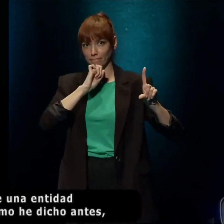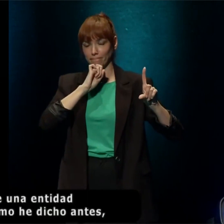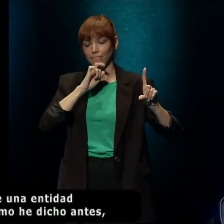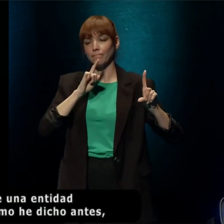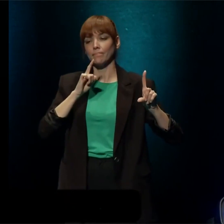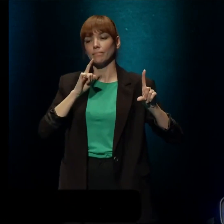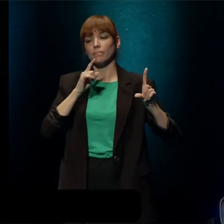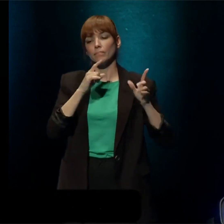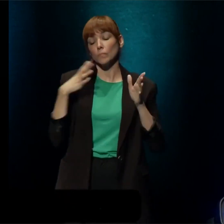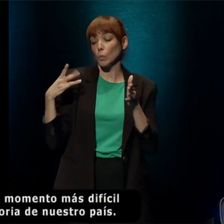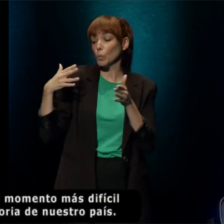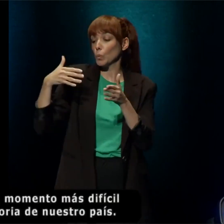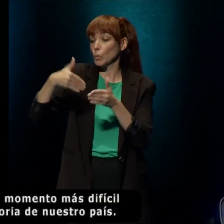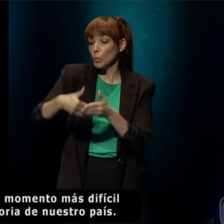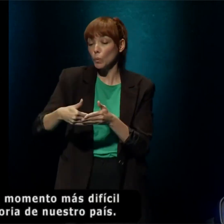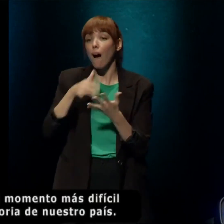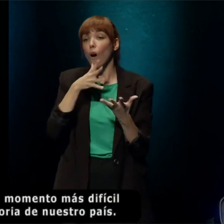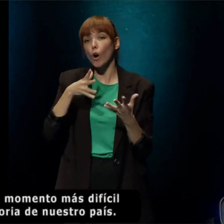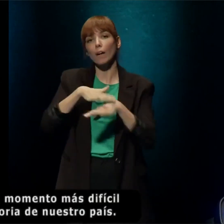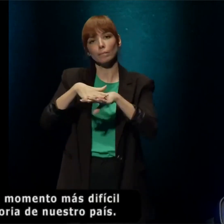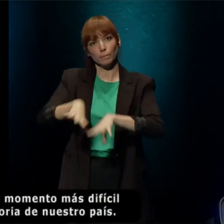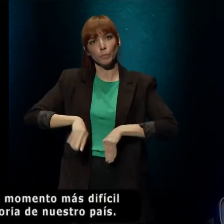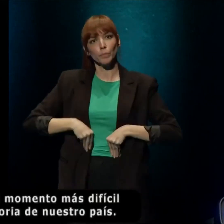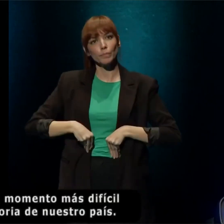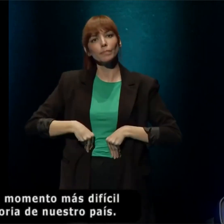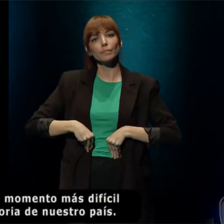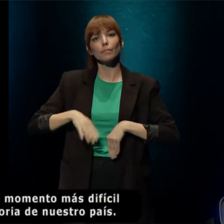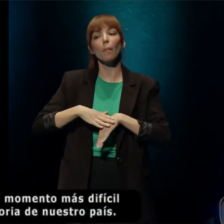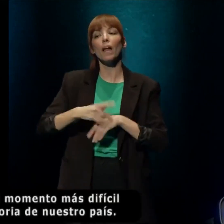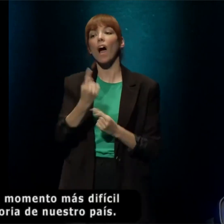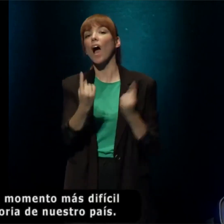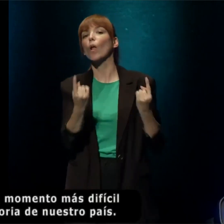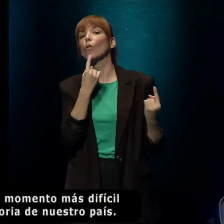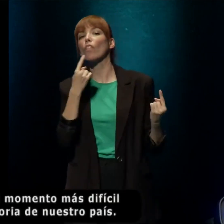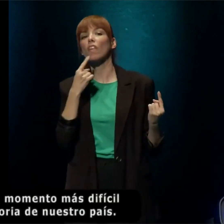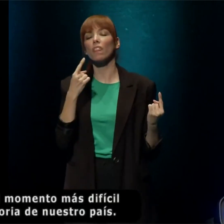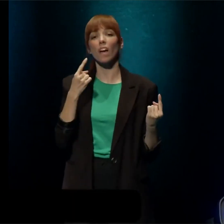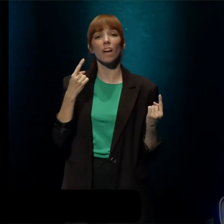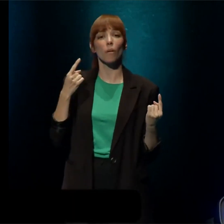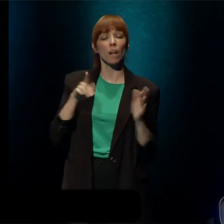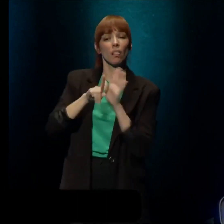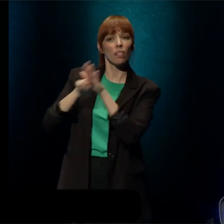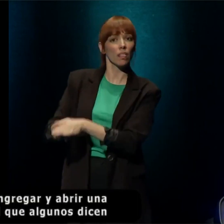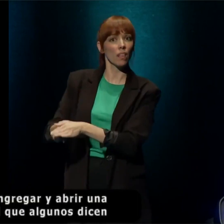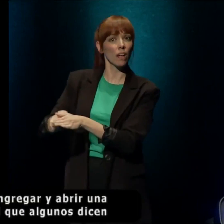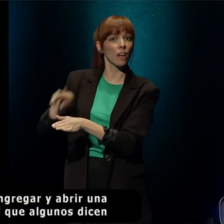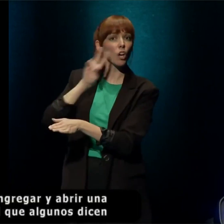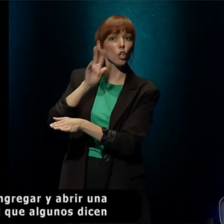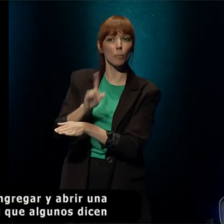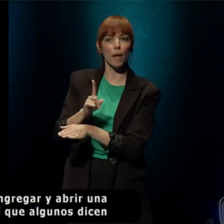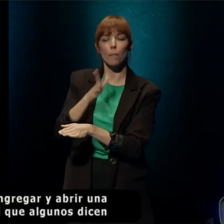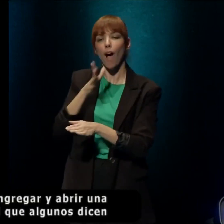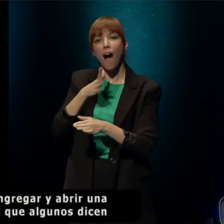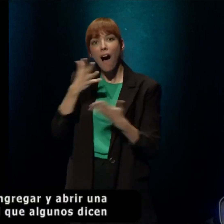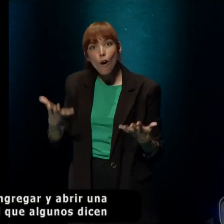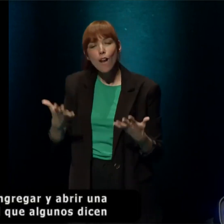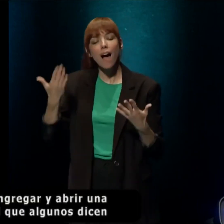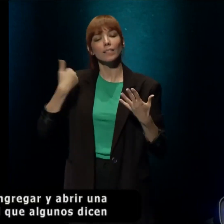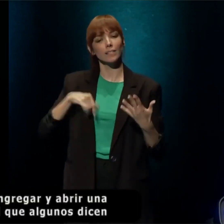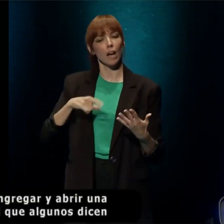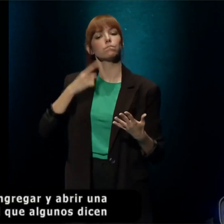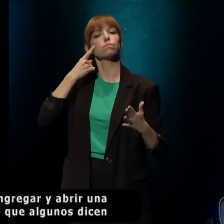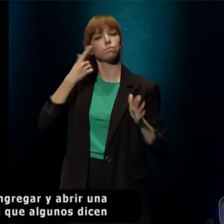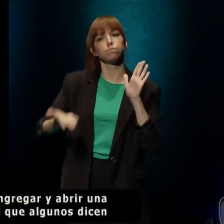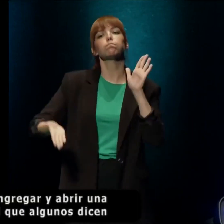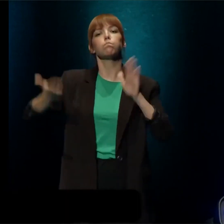para abrir una realidad que algunos dicen silenciada en un grito de autodeterminación.